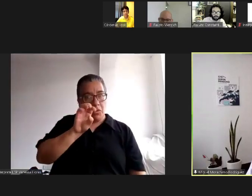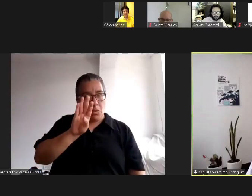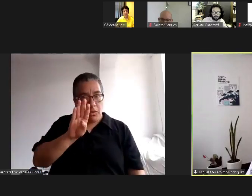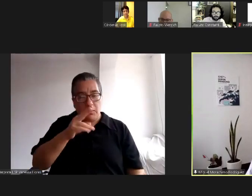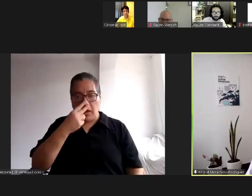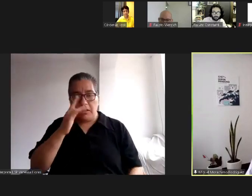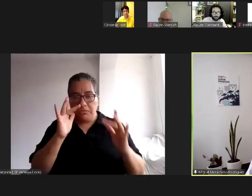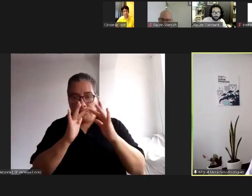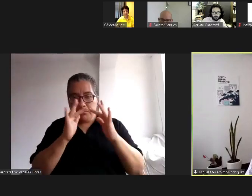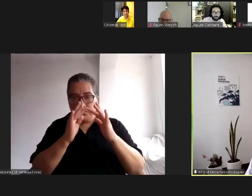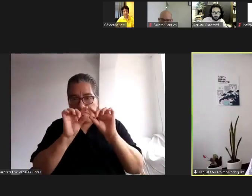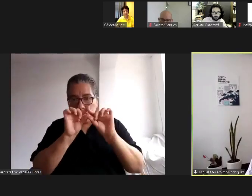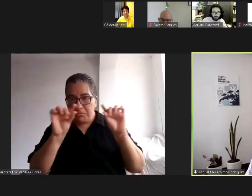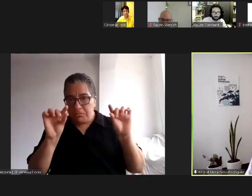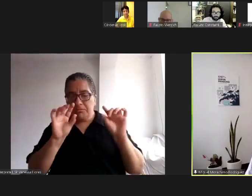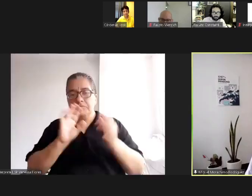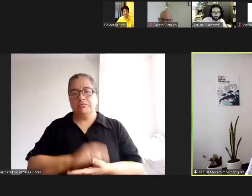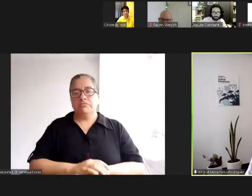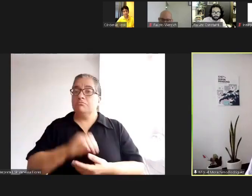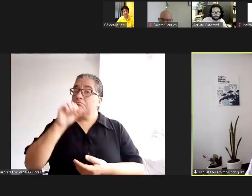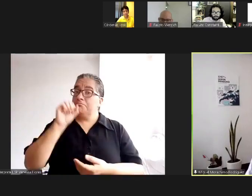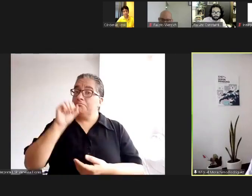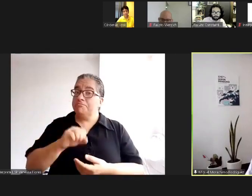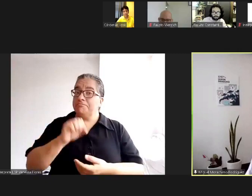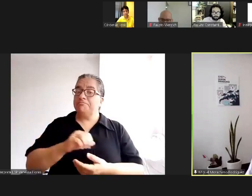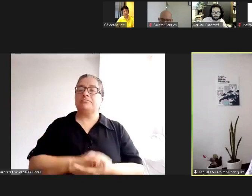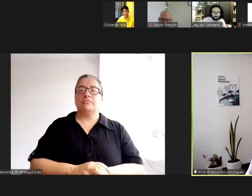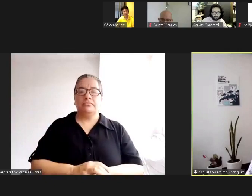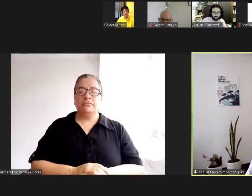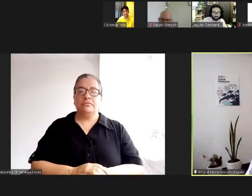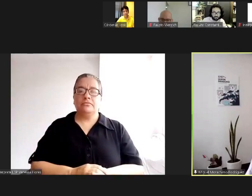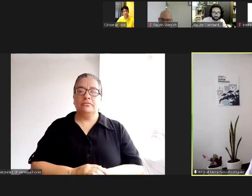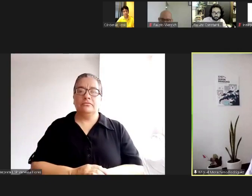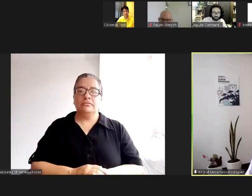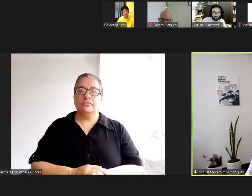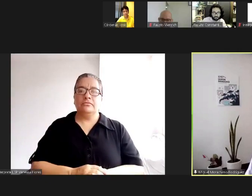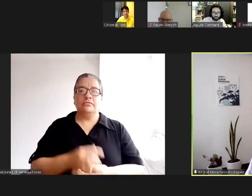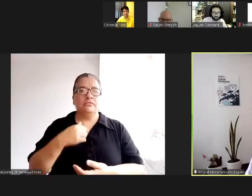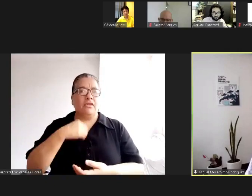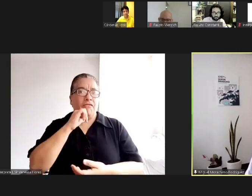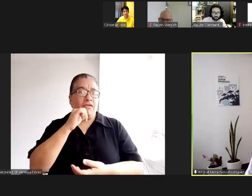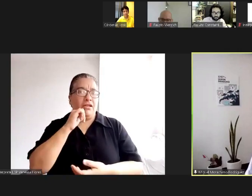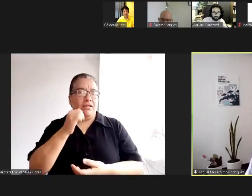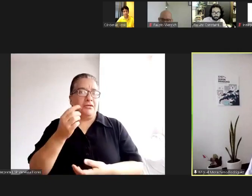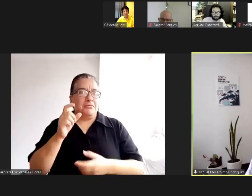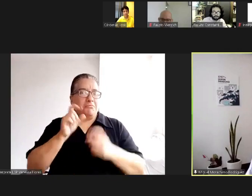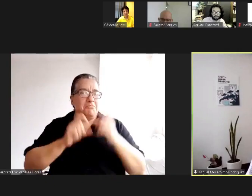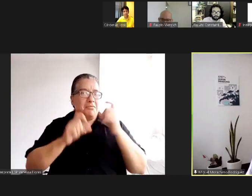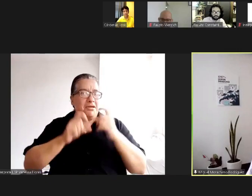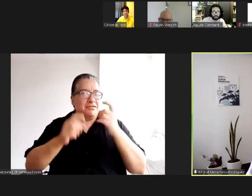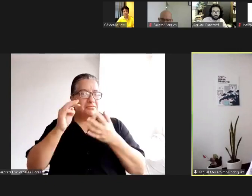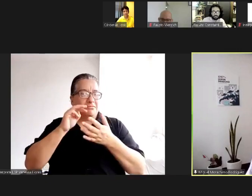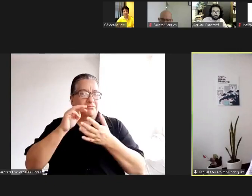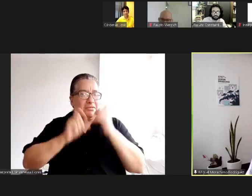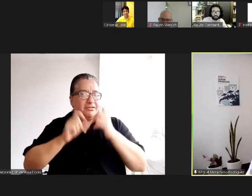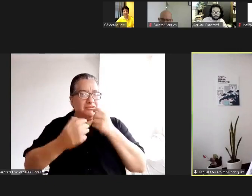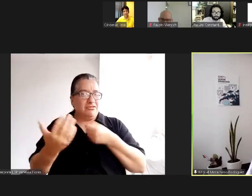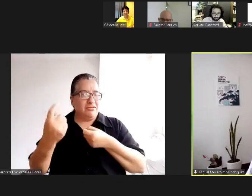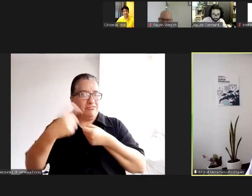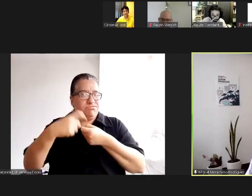contacto, porque sí, la verdad es que también como que nos faltan un poco de manos para todas las cosas chéveres que podrían